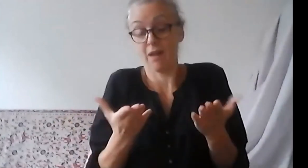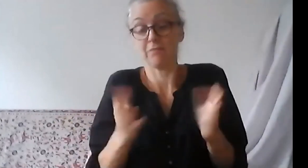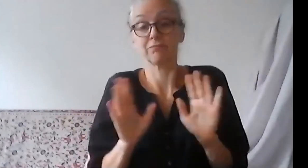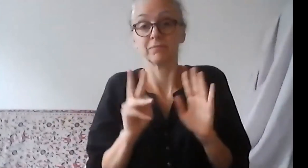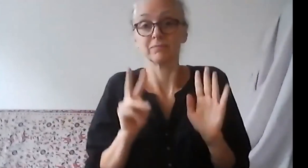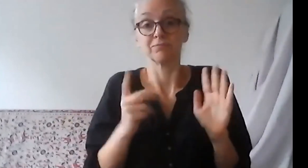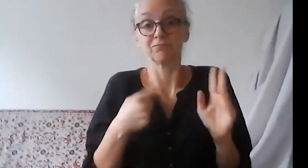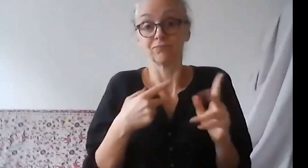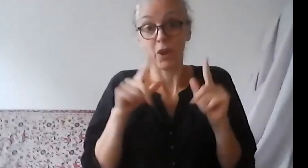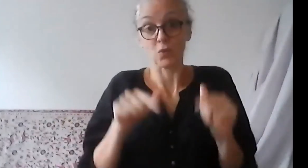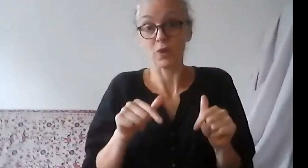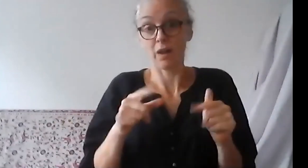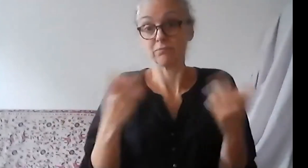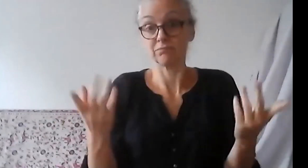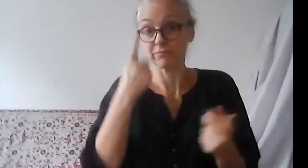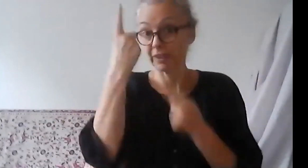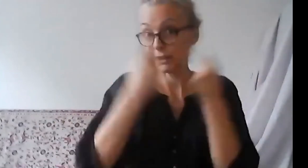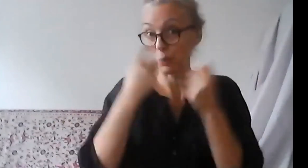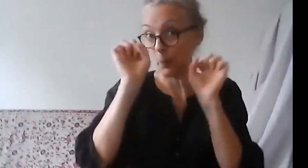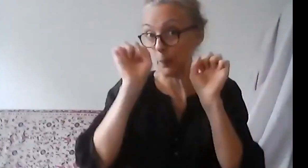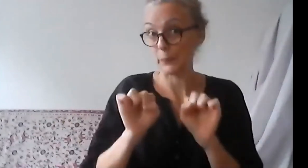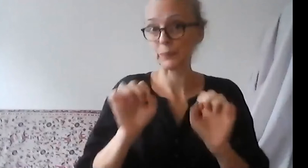votre disposition pour toute question.